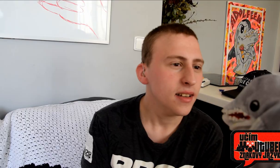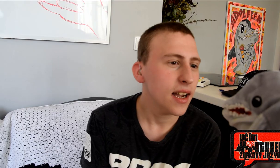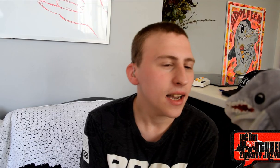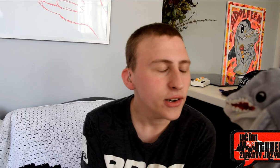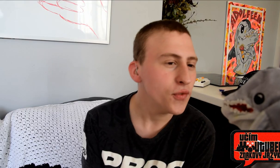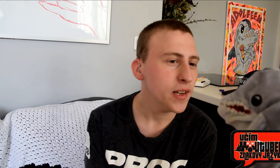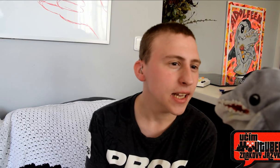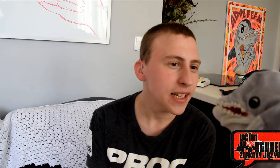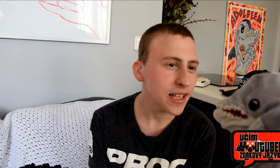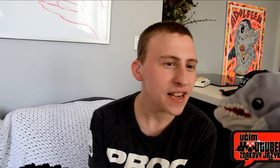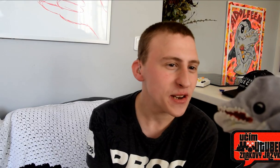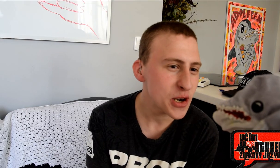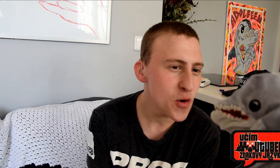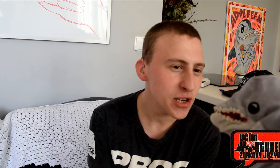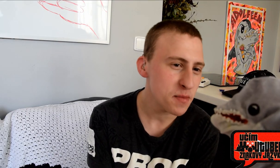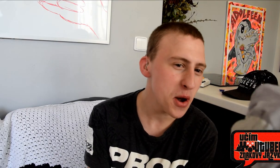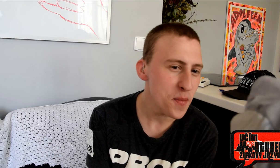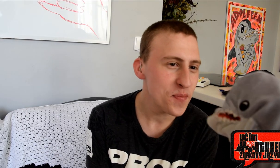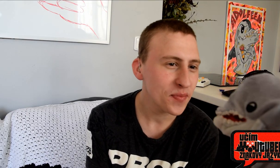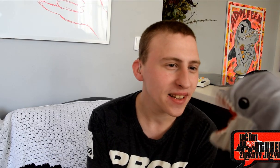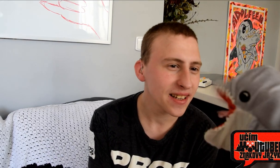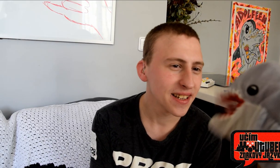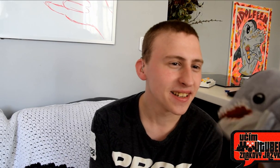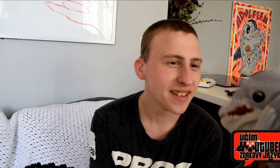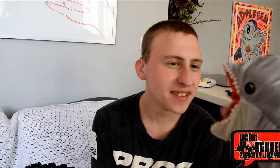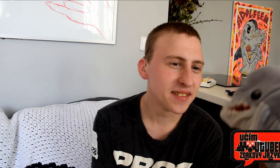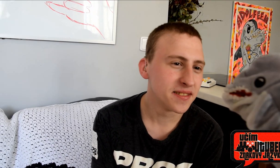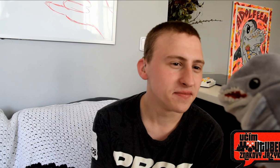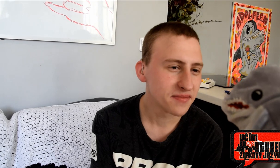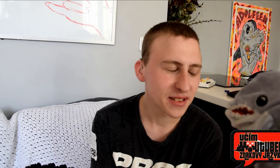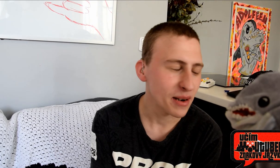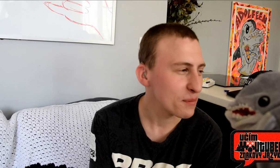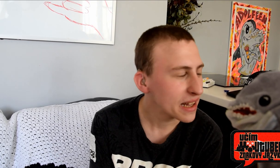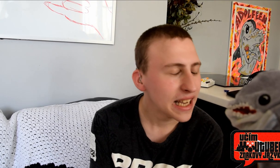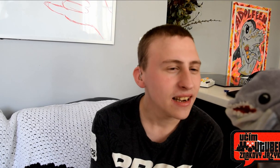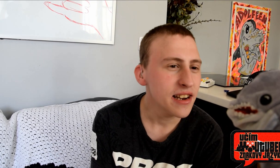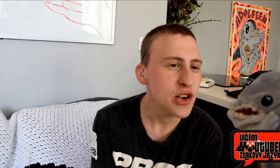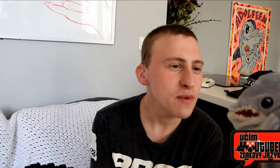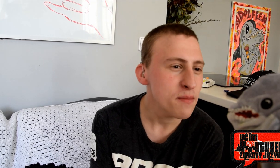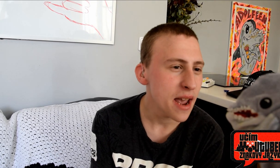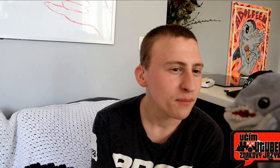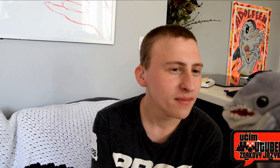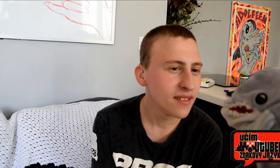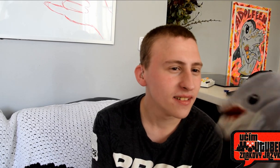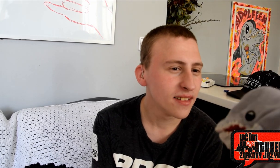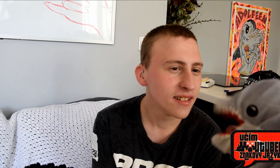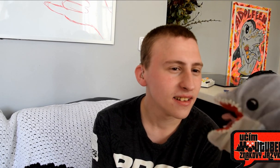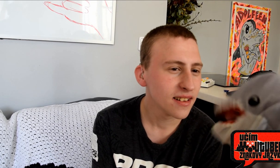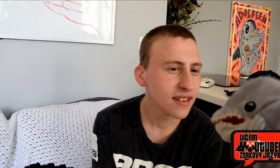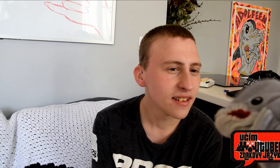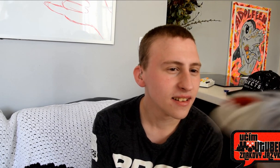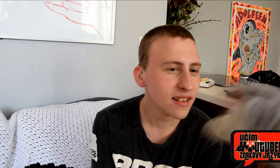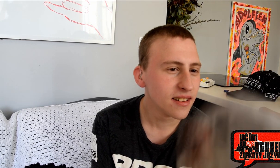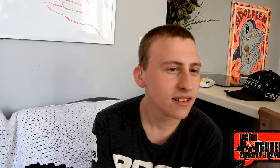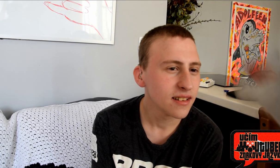Tak, Adolfina, ti teďka vyzkouším, jo? Mě mi to jedno dělej. Dobrý, nečum na mě. Nečum na mě si řekne, nečum na